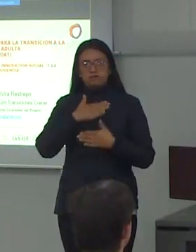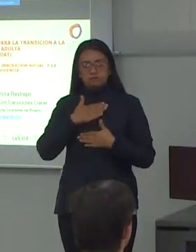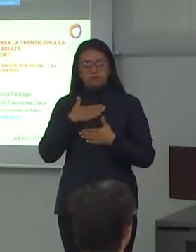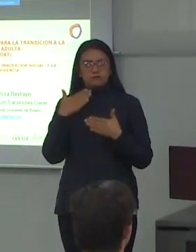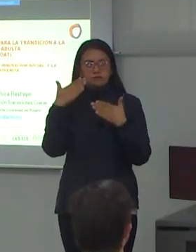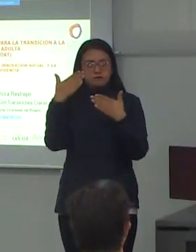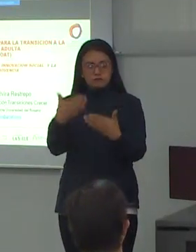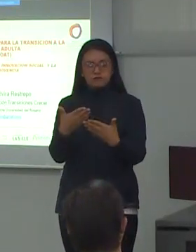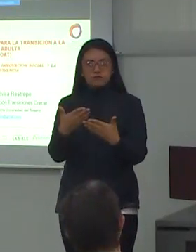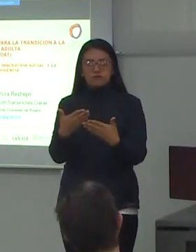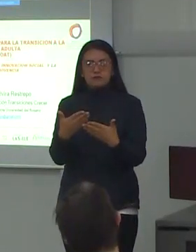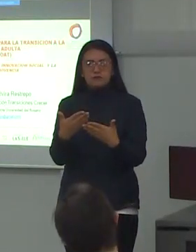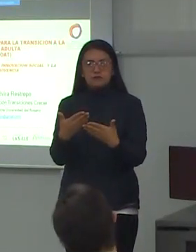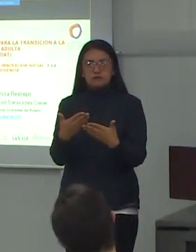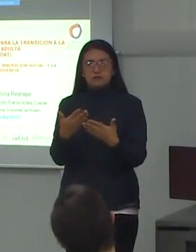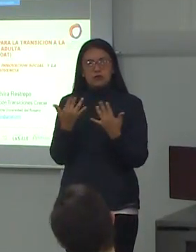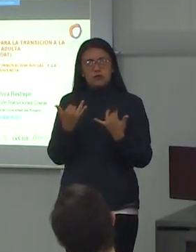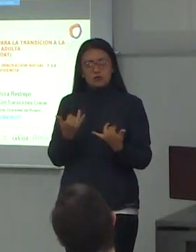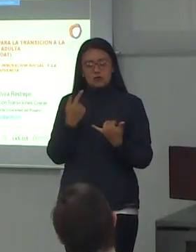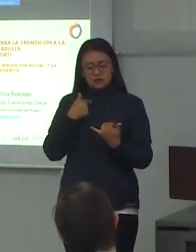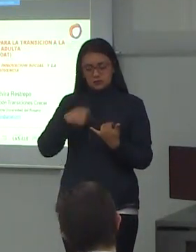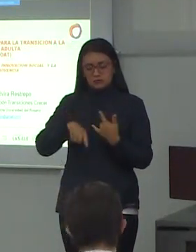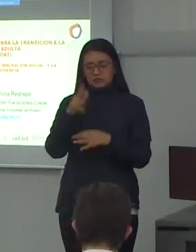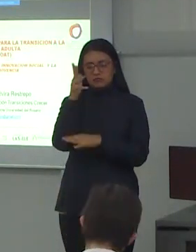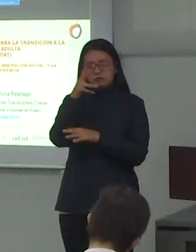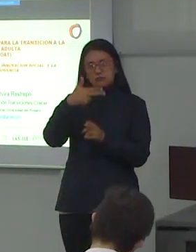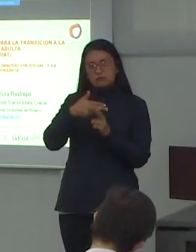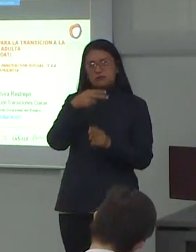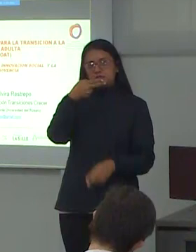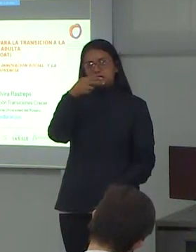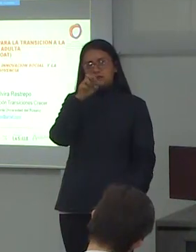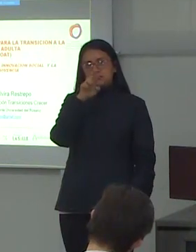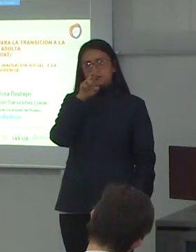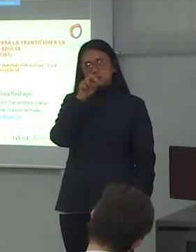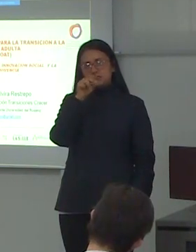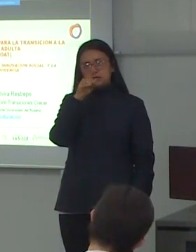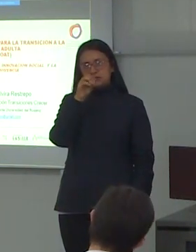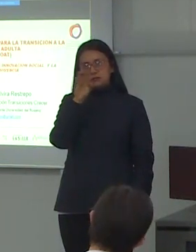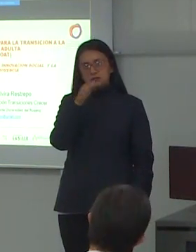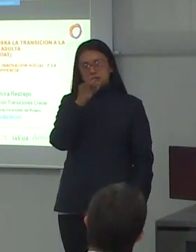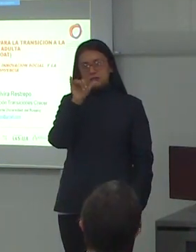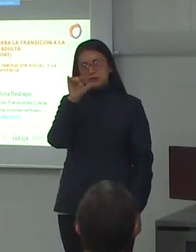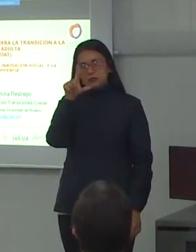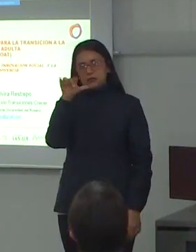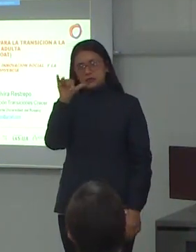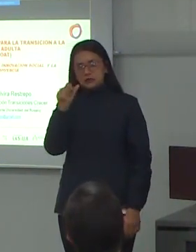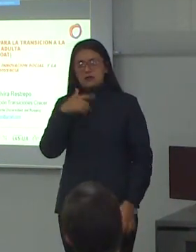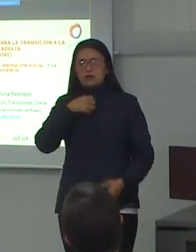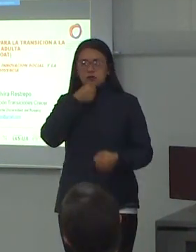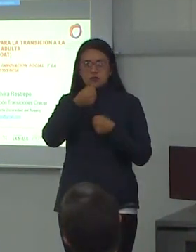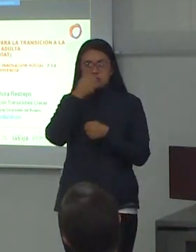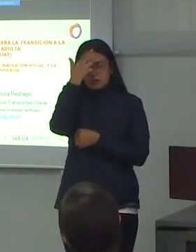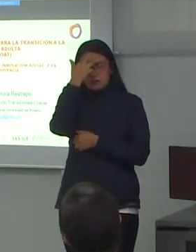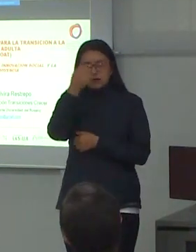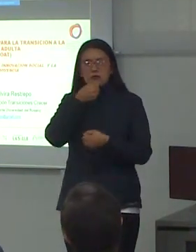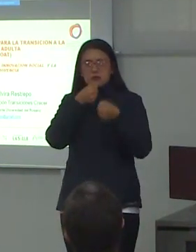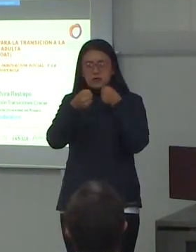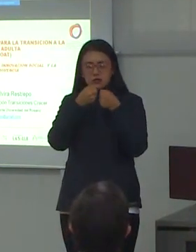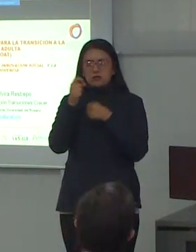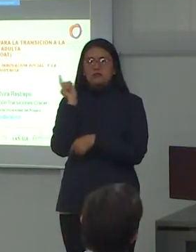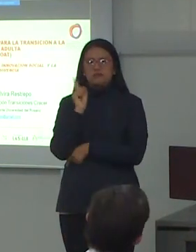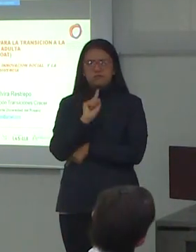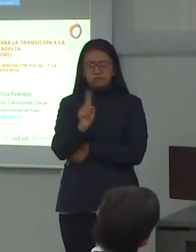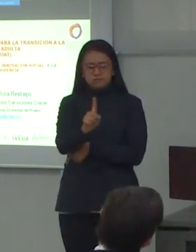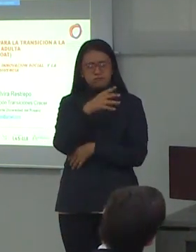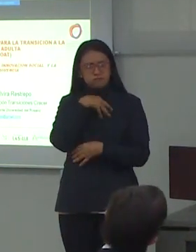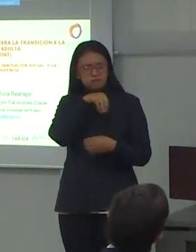que puedo acompañarles, mi nombre es Hernando Ayala, yo soy un periodista que llevo mucho tiempo metido en